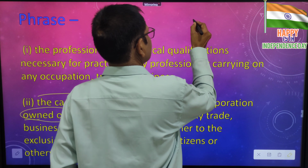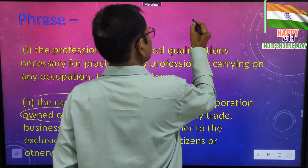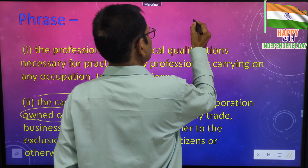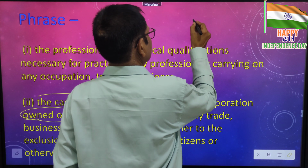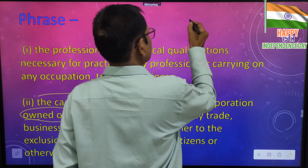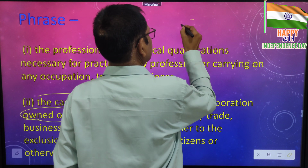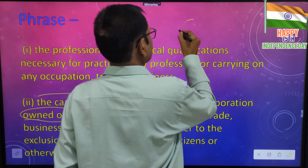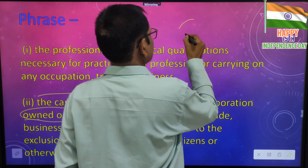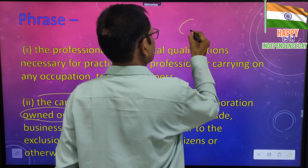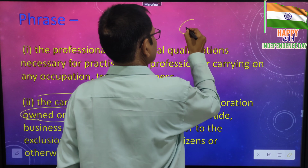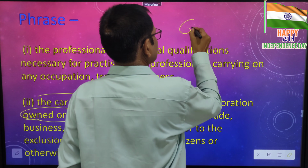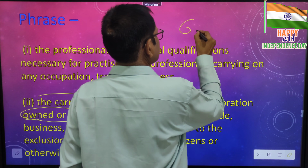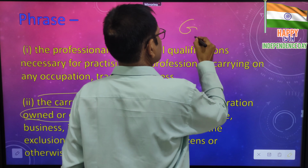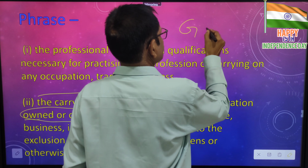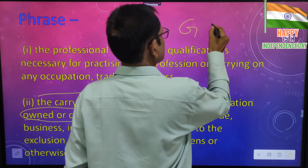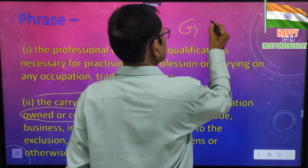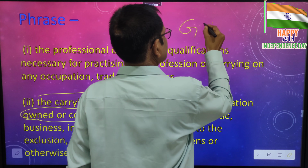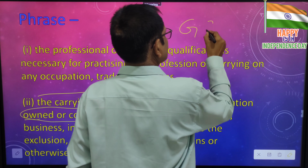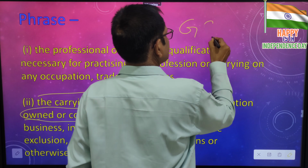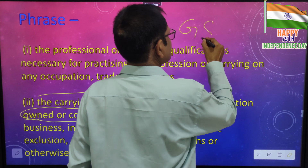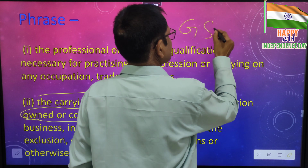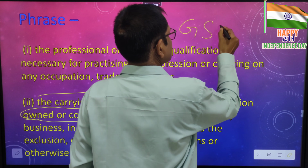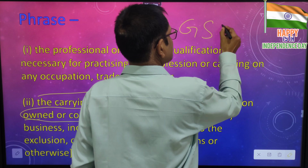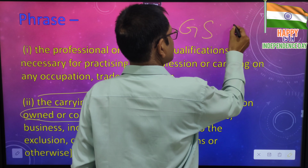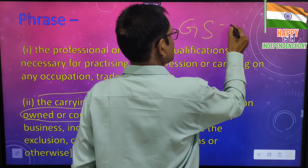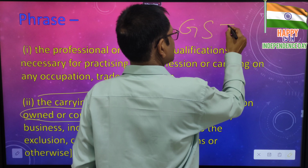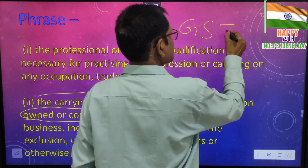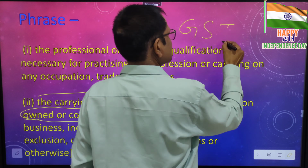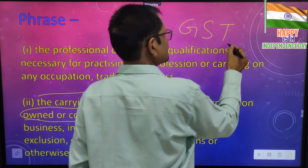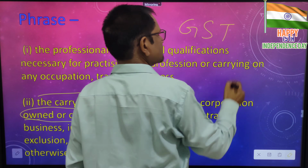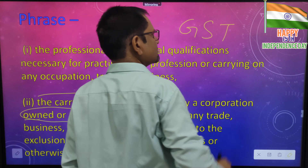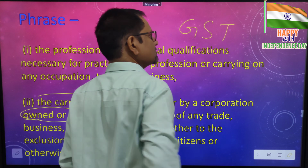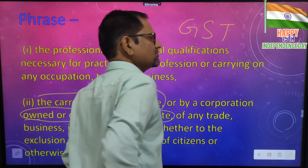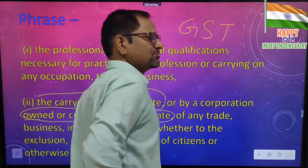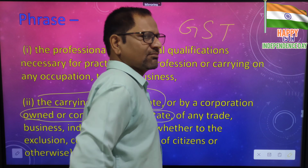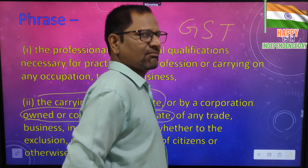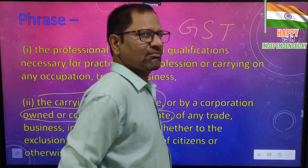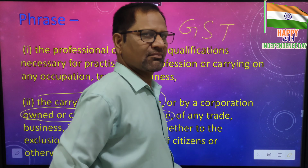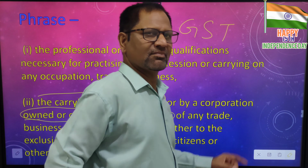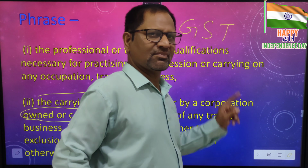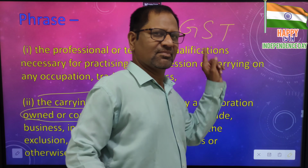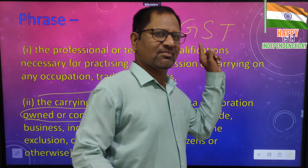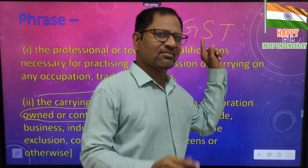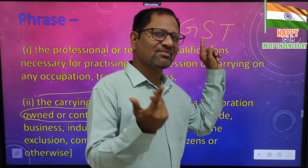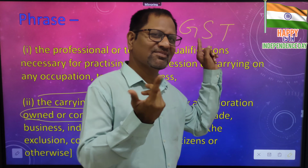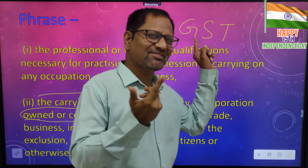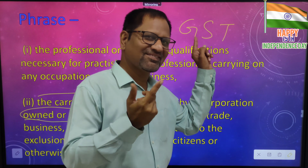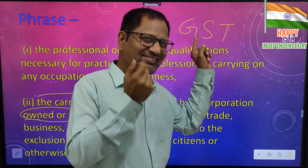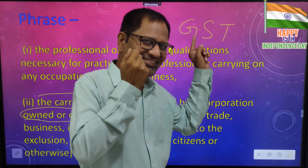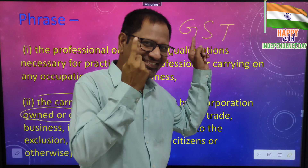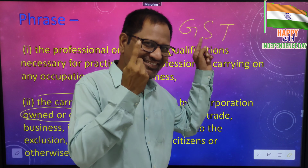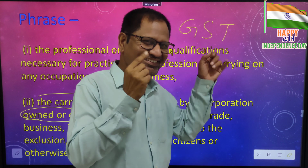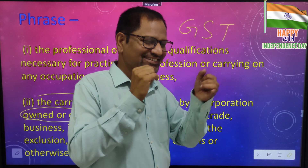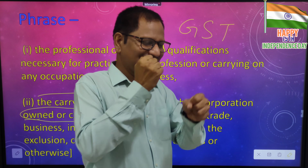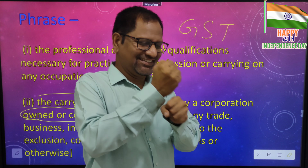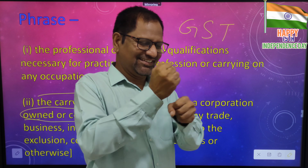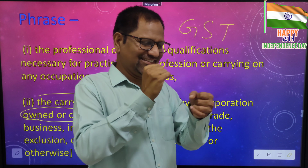हैं कंप्लीट या पार्शियल दोनों तरह के। अब मैं आपको बताना चाहूँ, जैसे जीएसटी है, जीएसटी